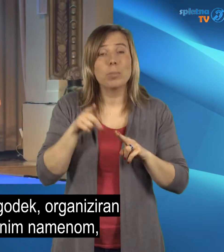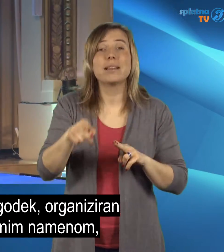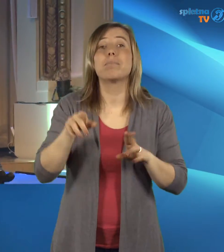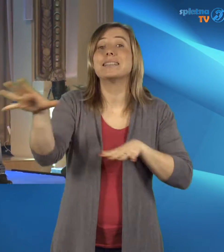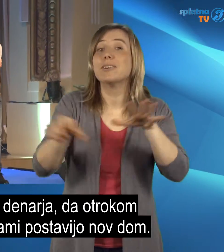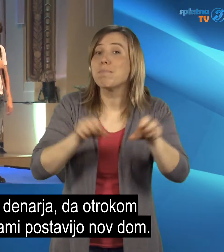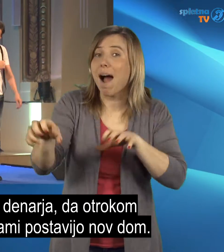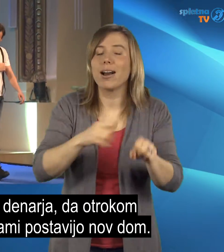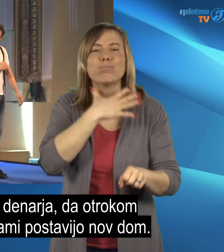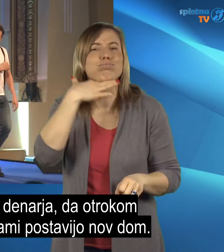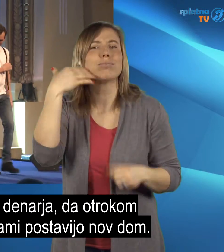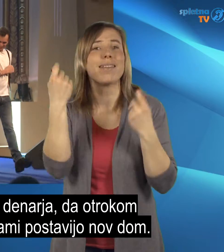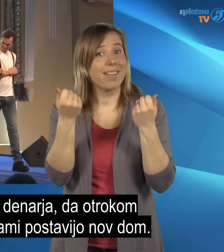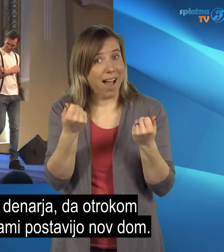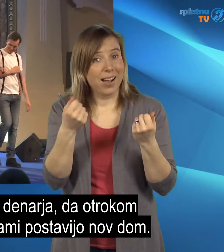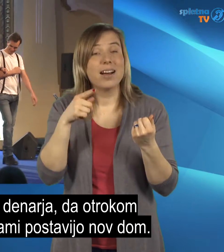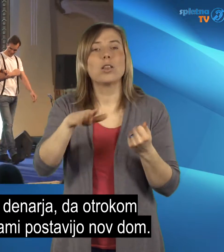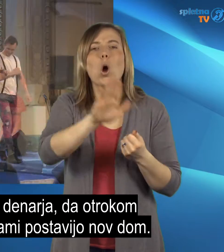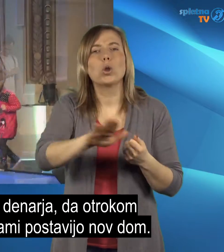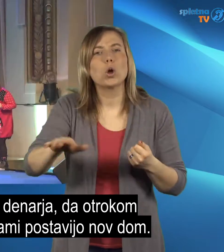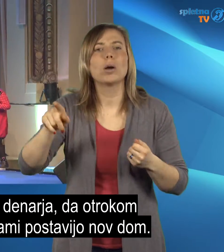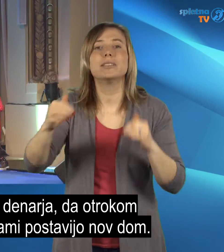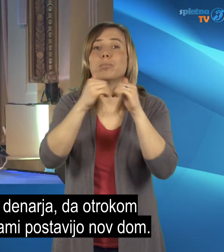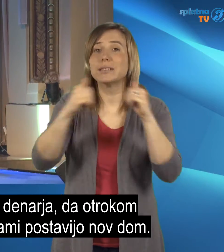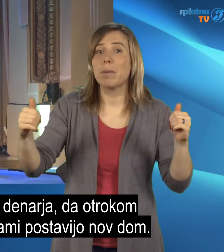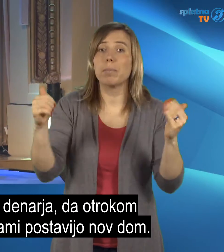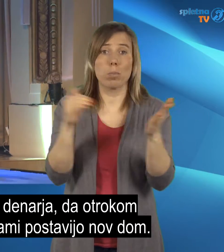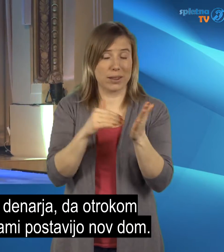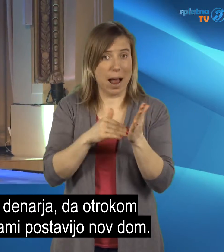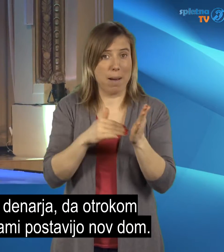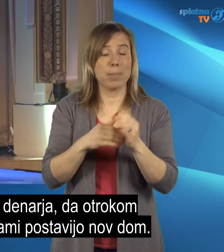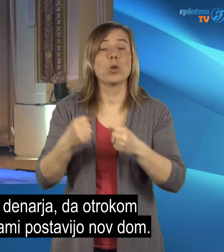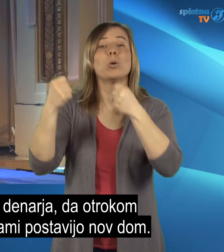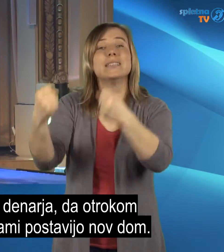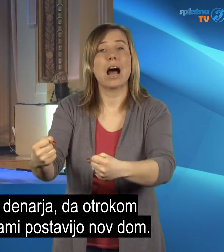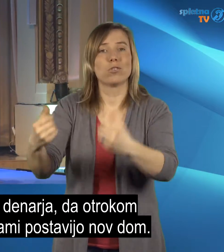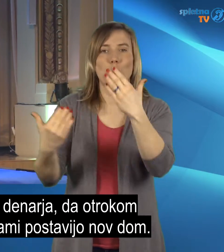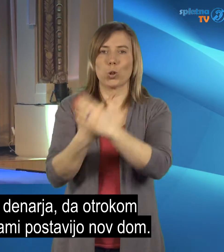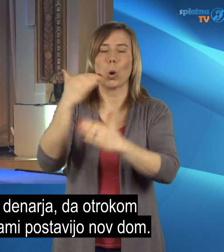denarja, da otrokom s posebnimi potrebami postavijo nov dom.